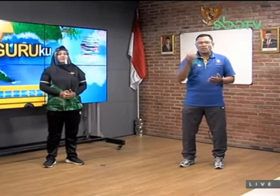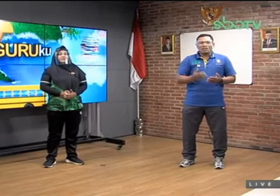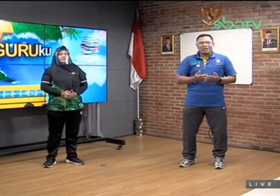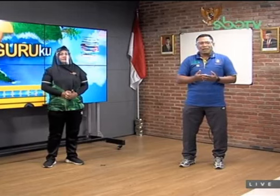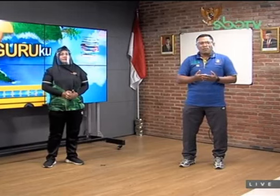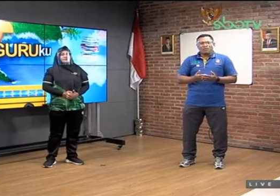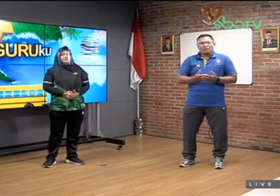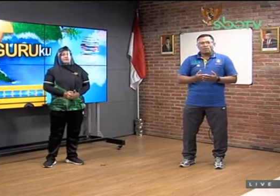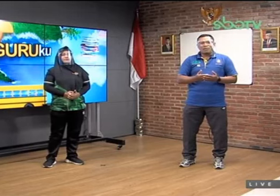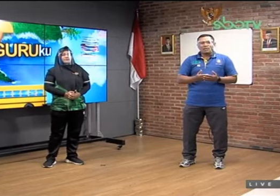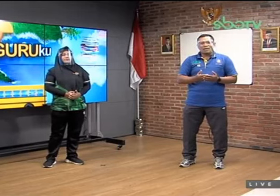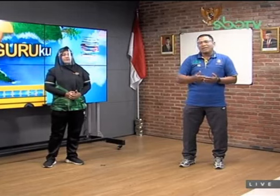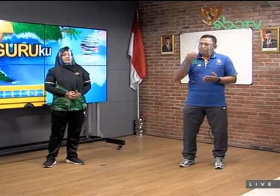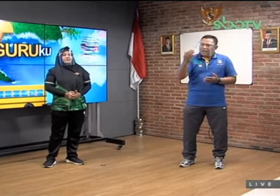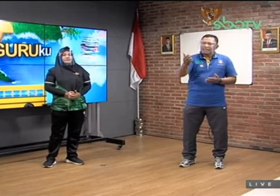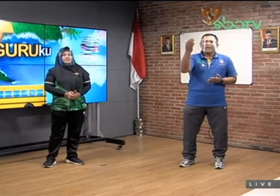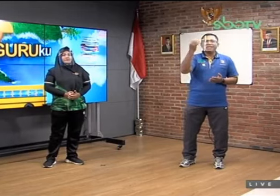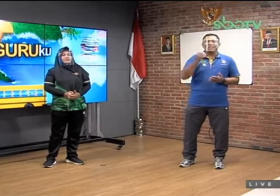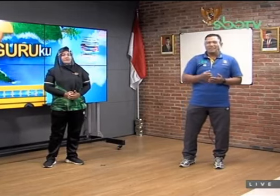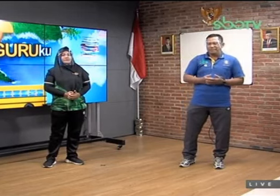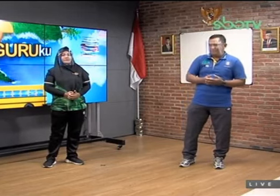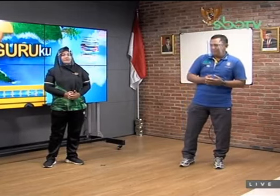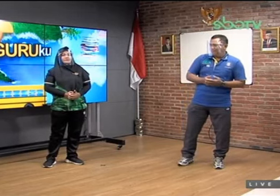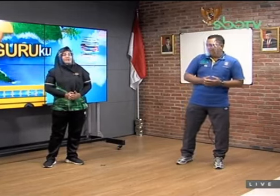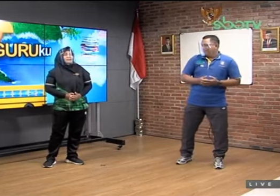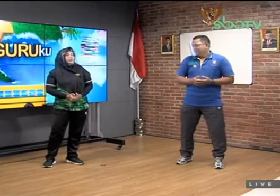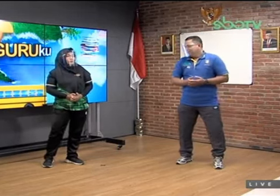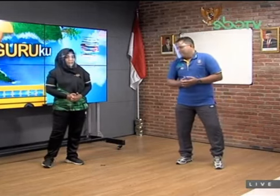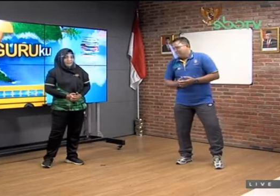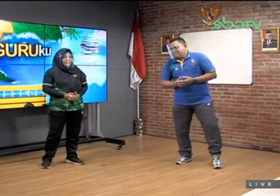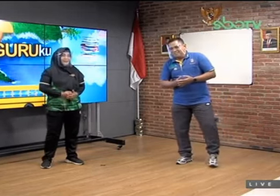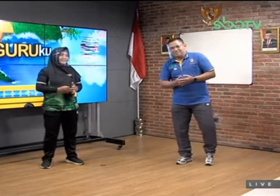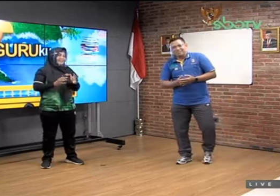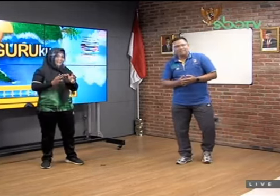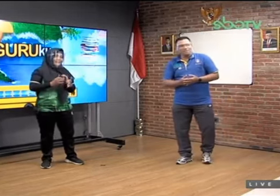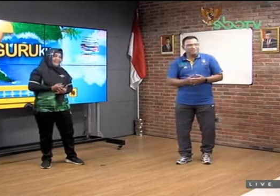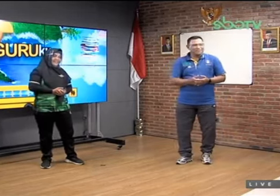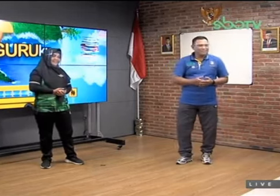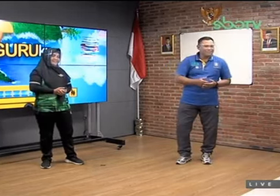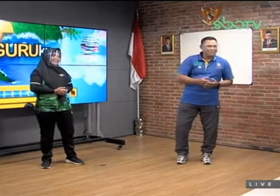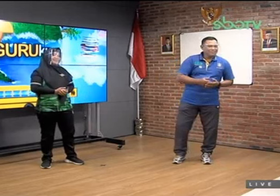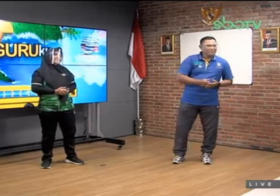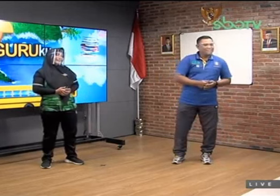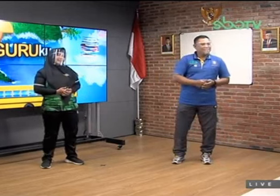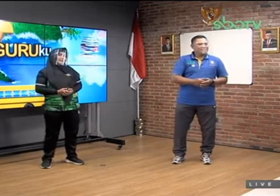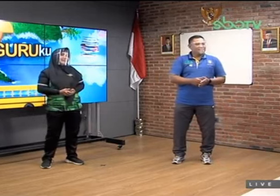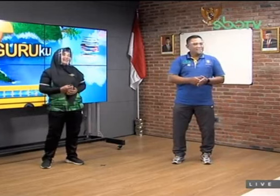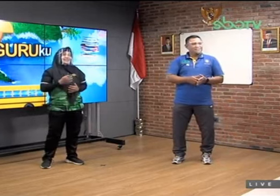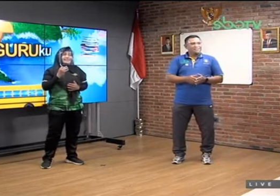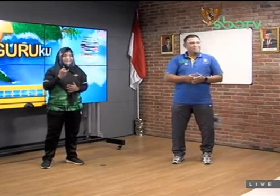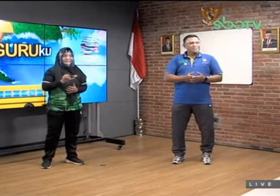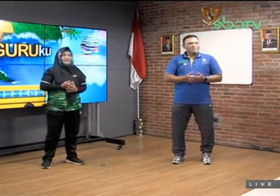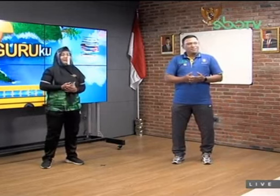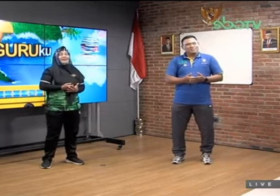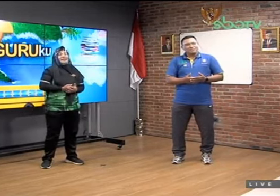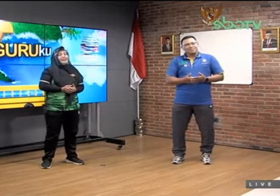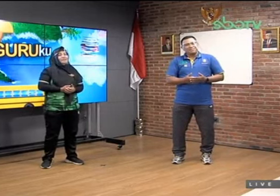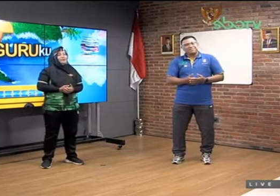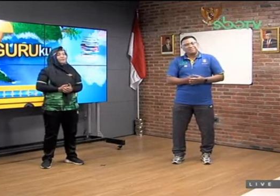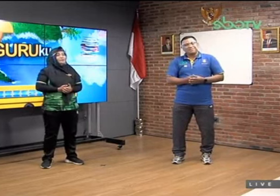akan kesulitan dalam mengikuti pembelajaran pada hari ini. Tujuan pembelajaran pada hari ini diharapkan yang